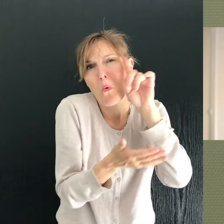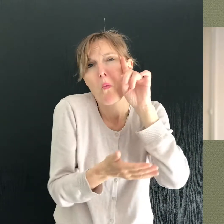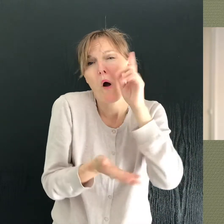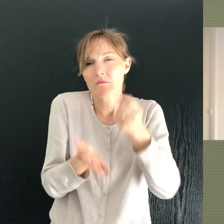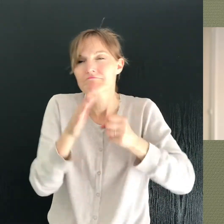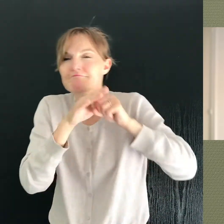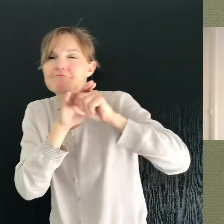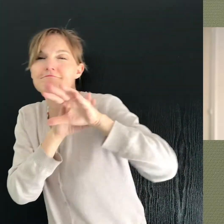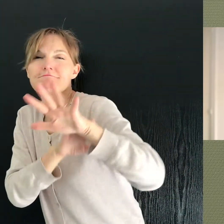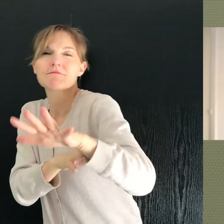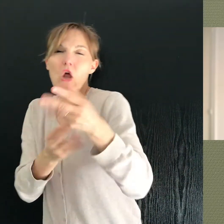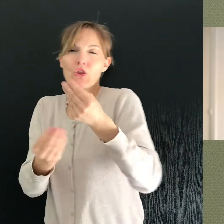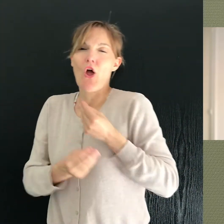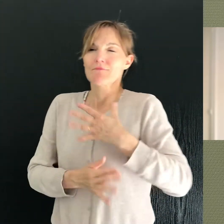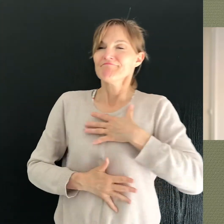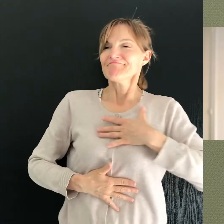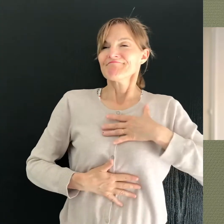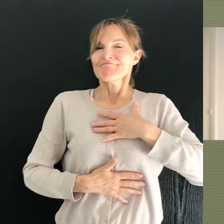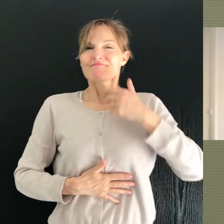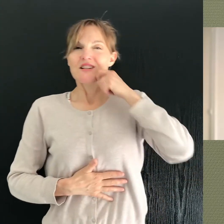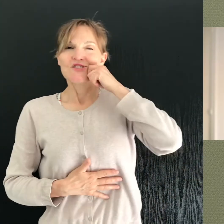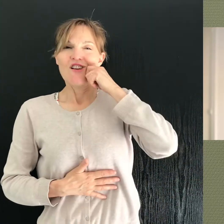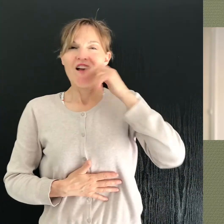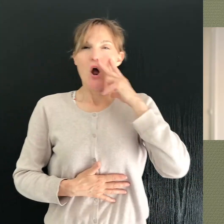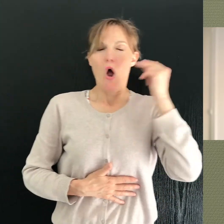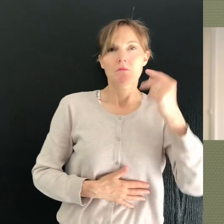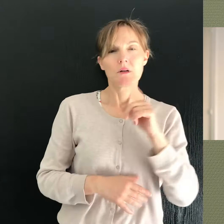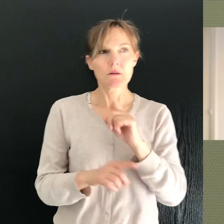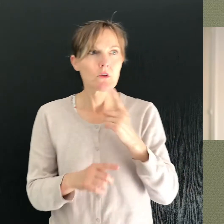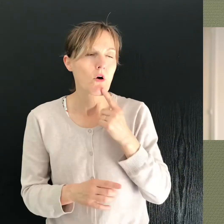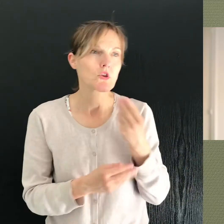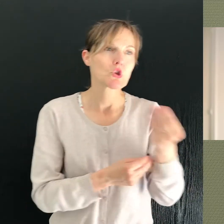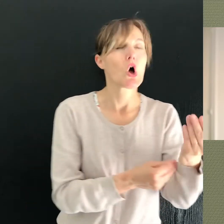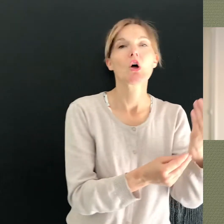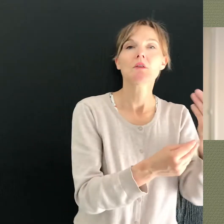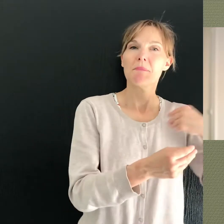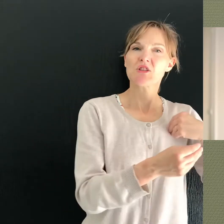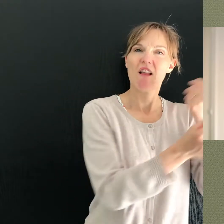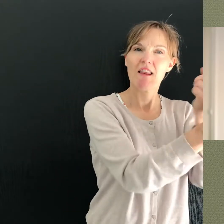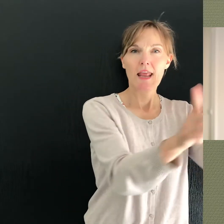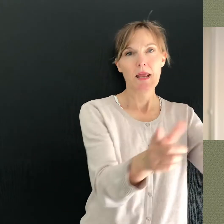pour satisfaire la chair des hommes et non leur libération de leurs péchés.